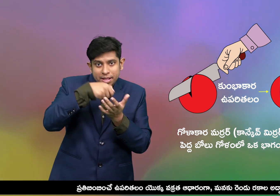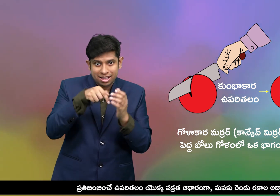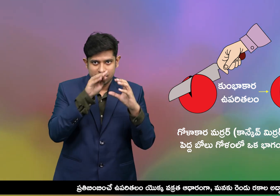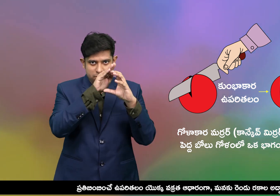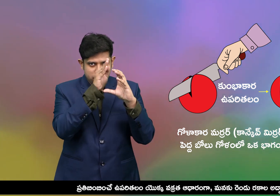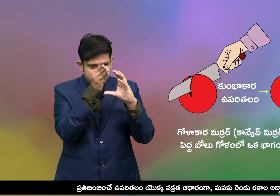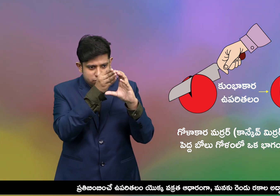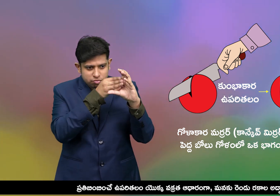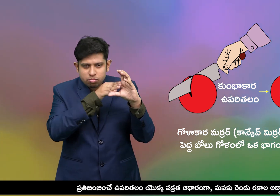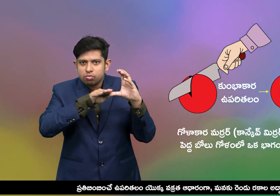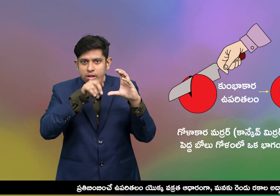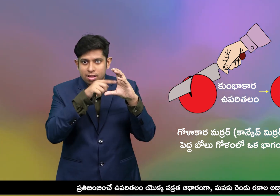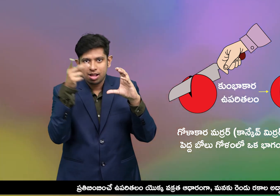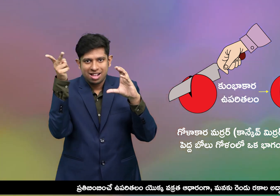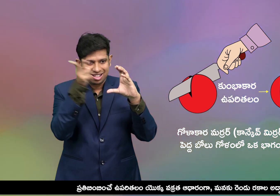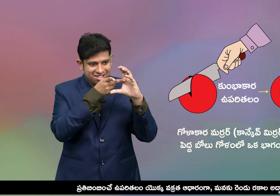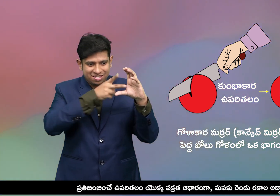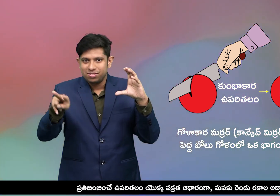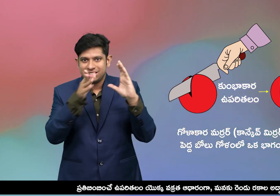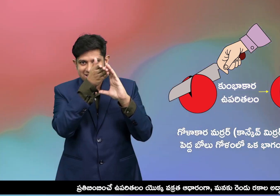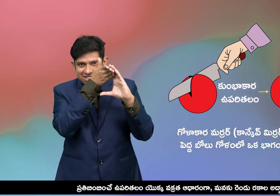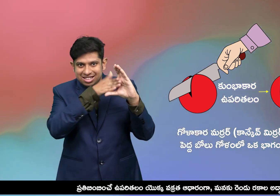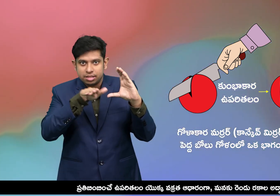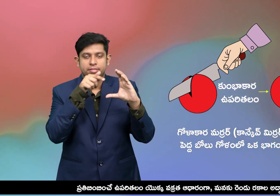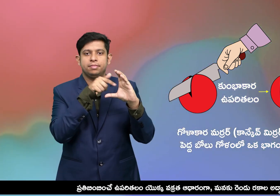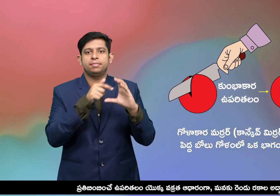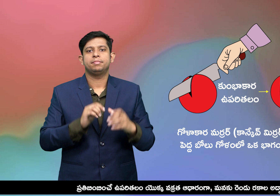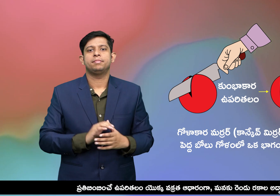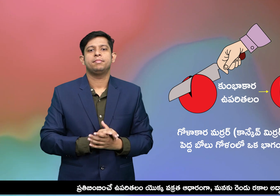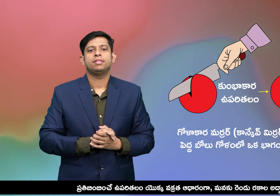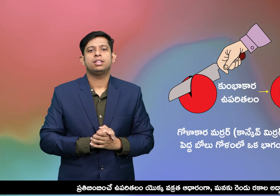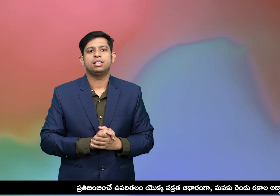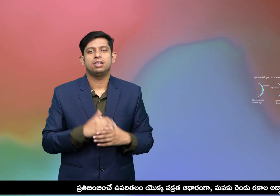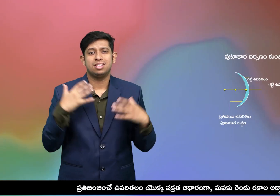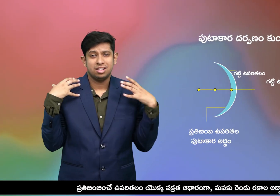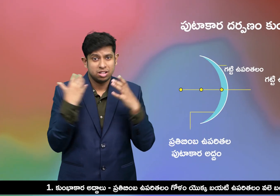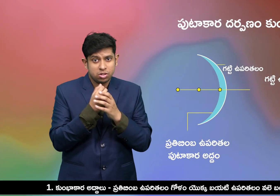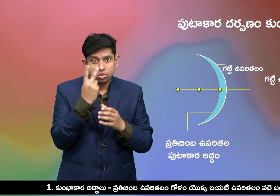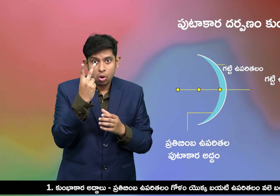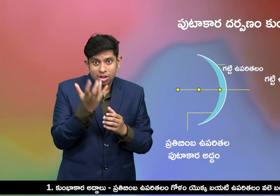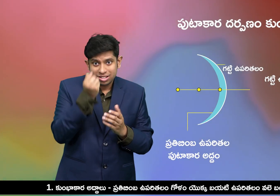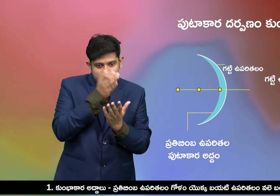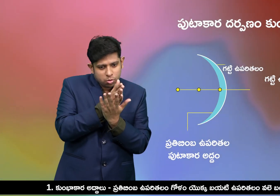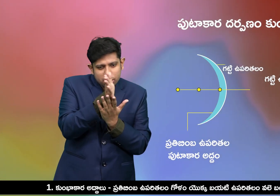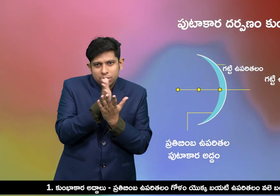ప్రతిబింబించే ఉపరితలం యొక్క వక్రత ఆధారంగా మనకు 2 రకాల అద్దాలు లభిస్తాయి. 1. కుంభాకార